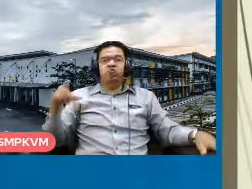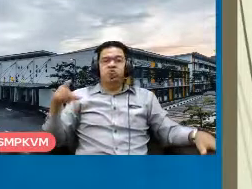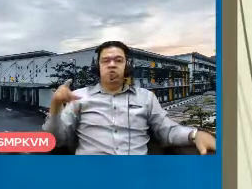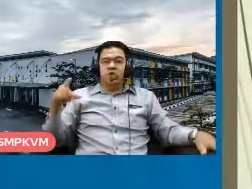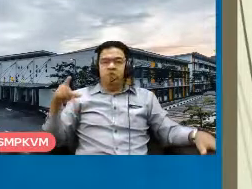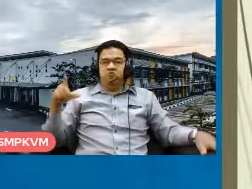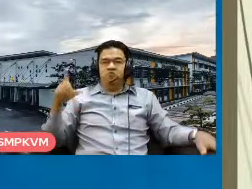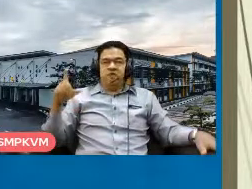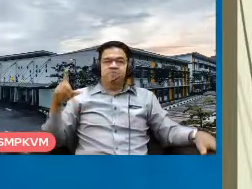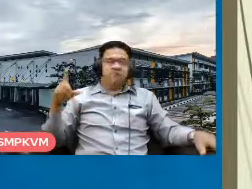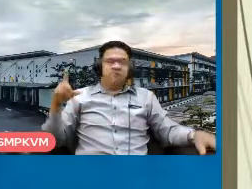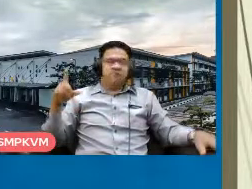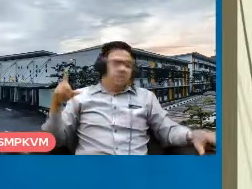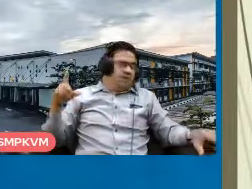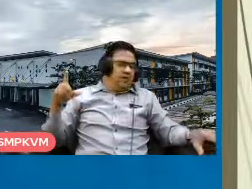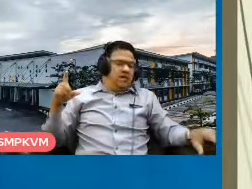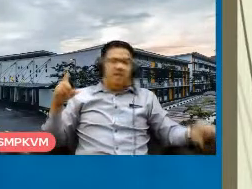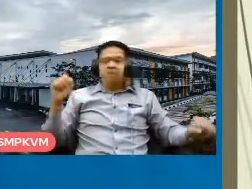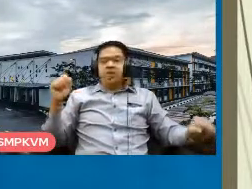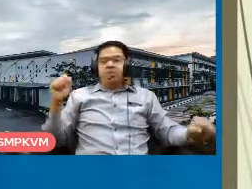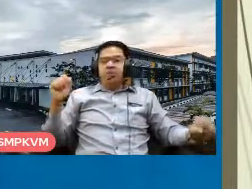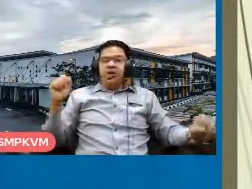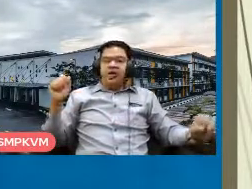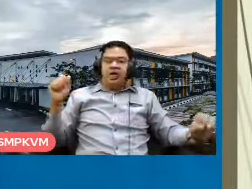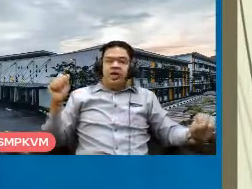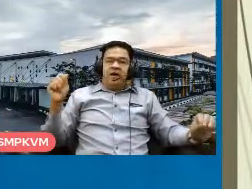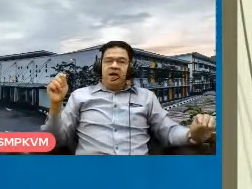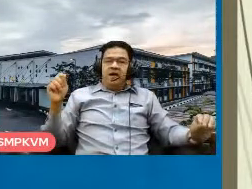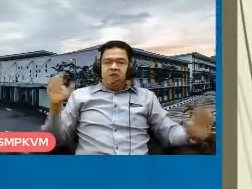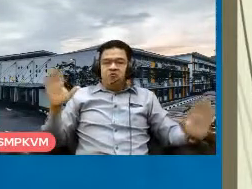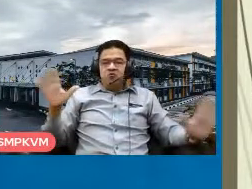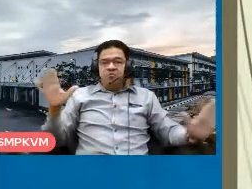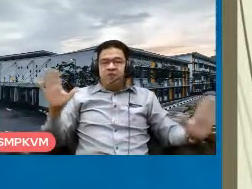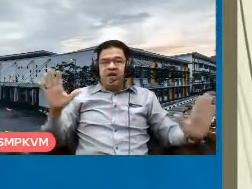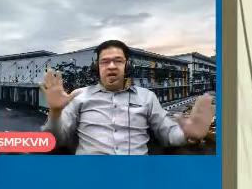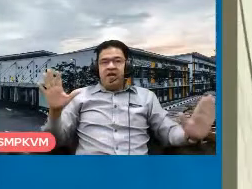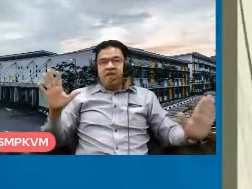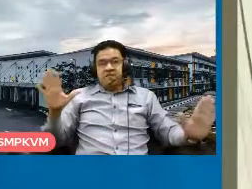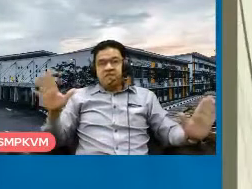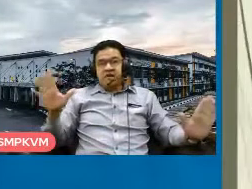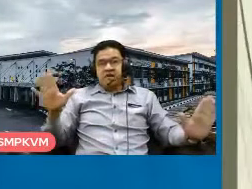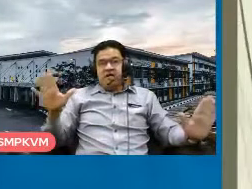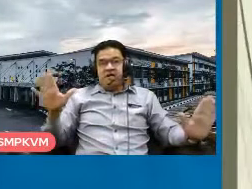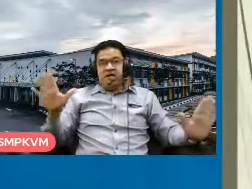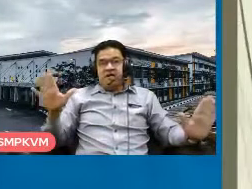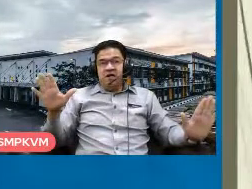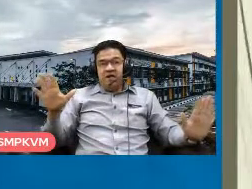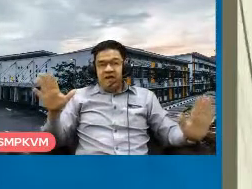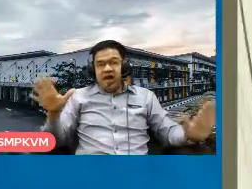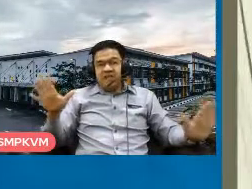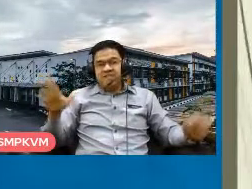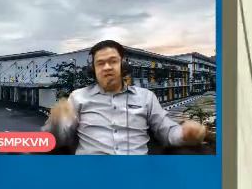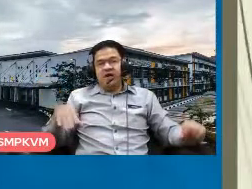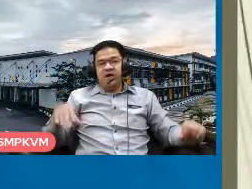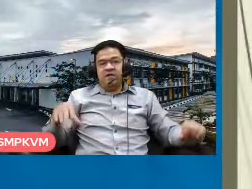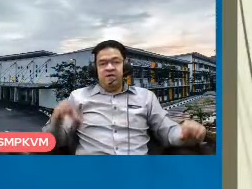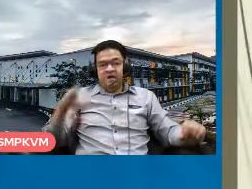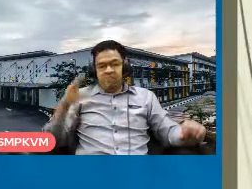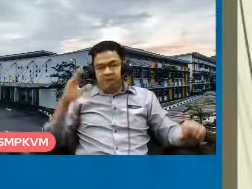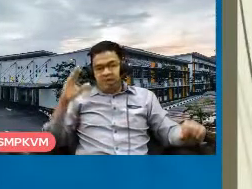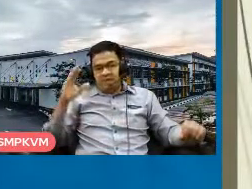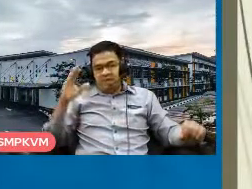salah satu Abu kuning oke bye itu penerangan secara ringkas